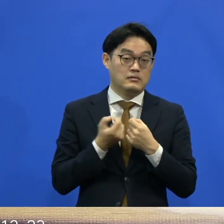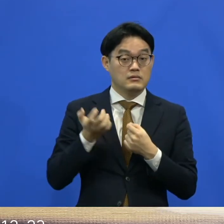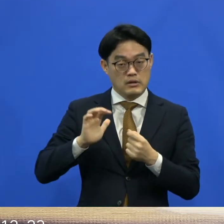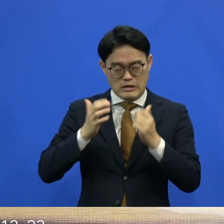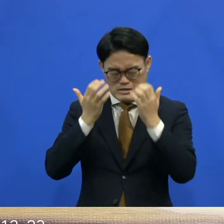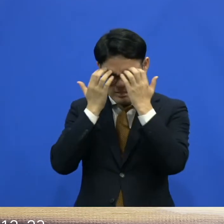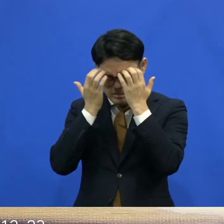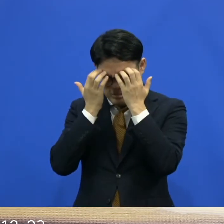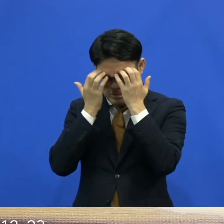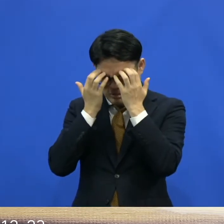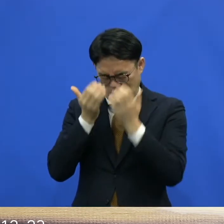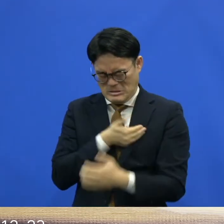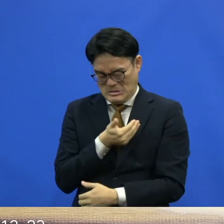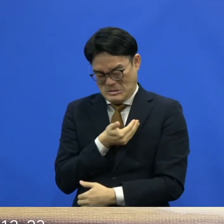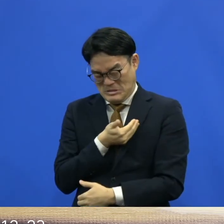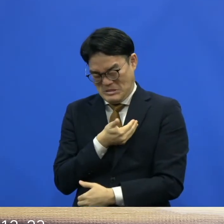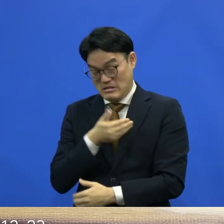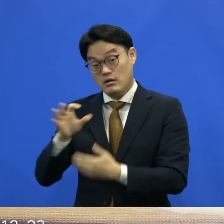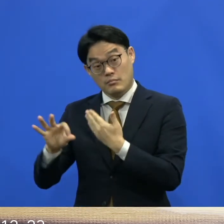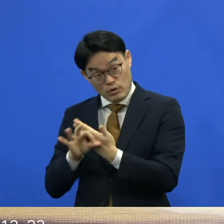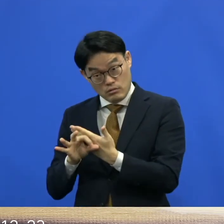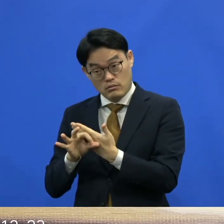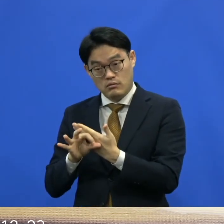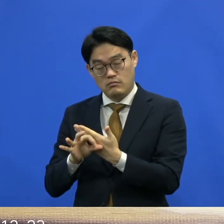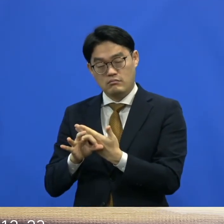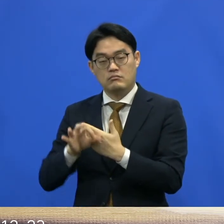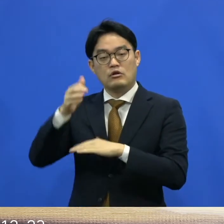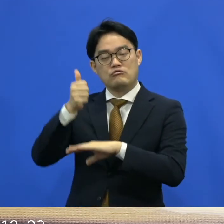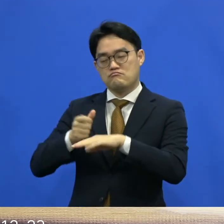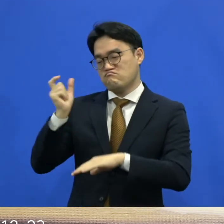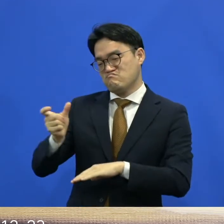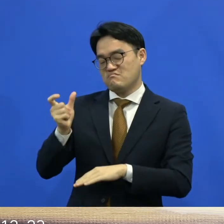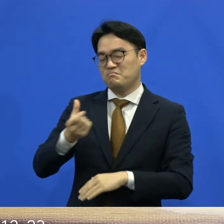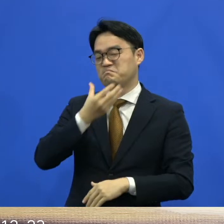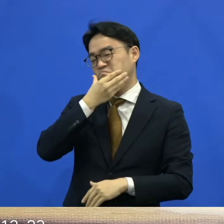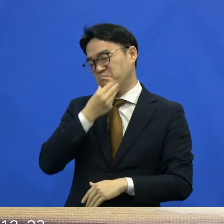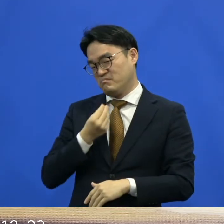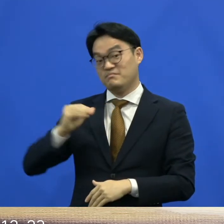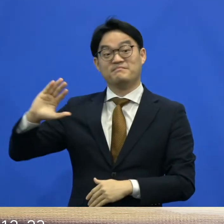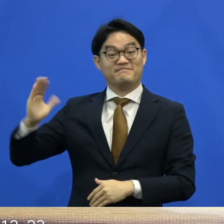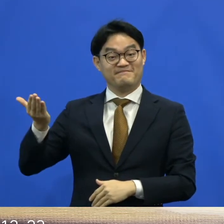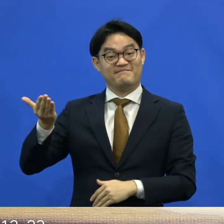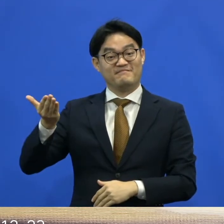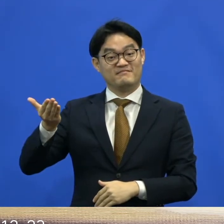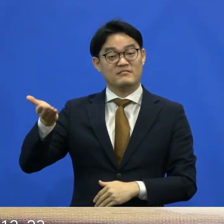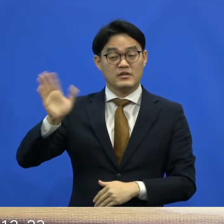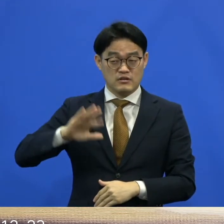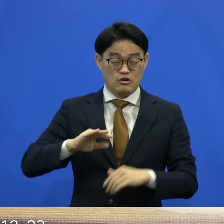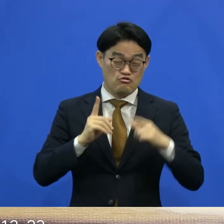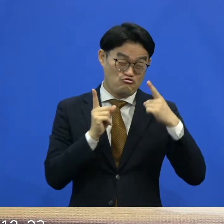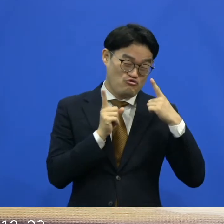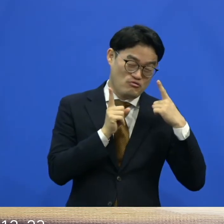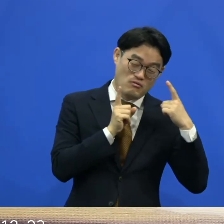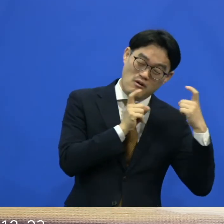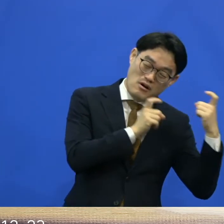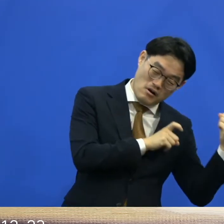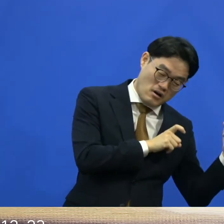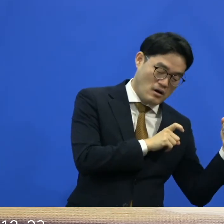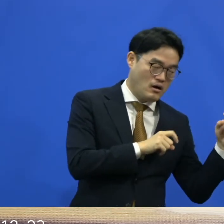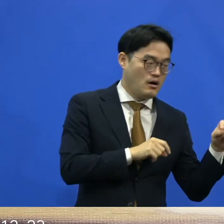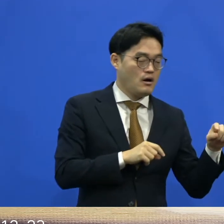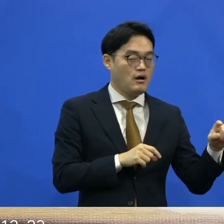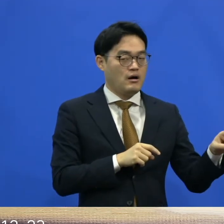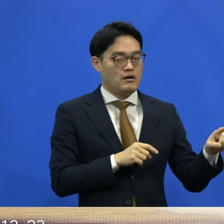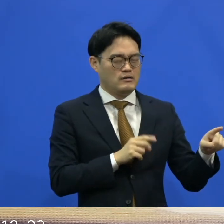통과하면 엄청난 복이 있습니다. 시련은 혹독하고 유혹은 강렬합니다.